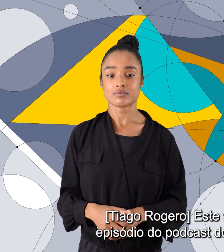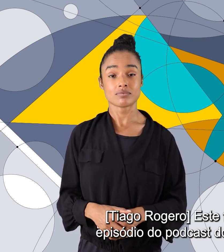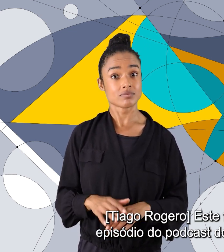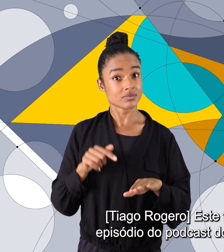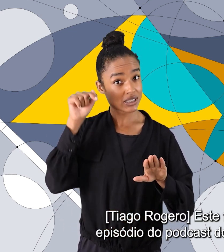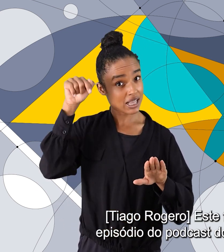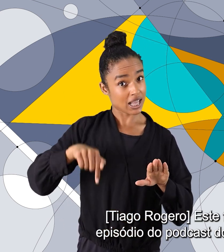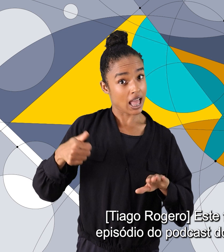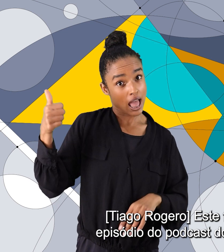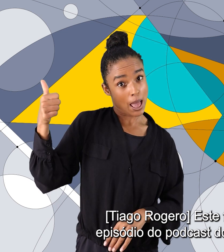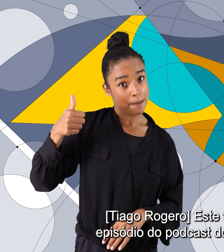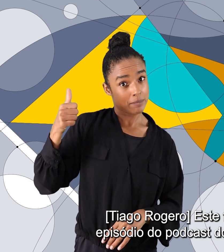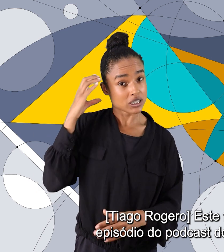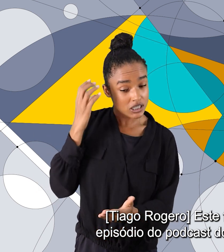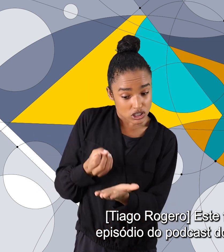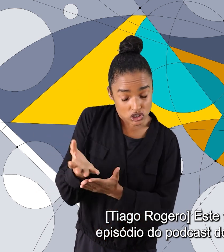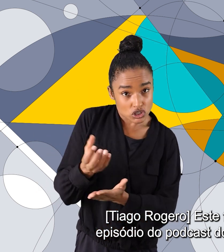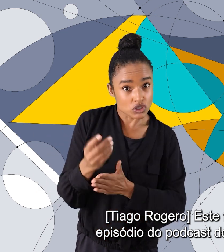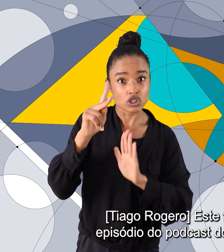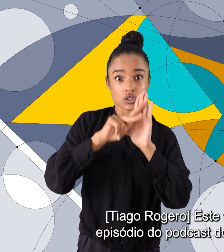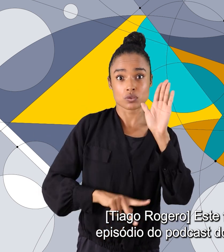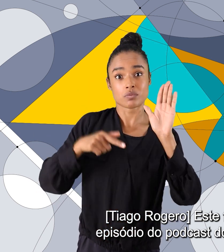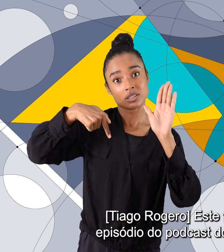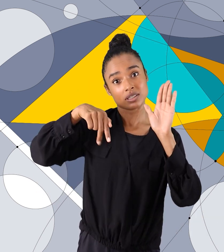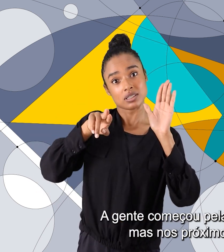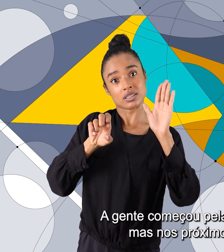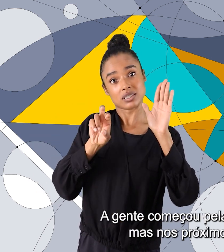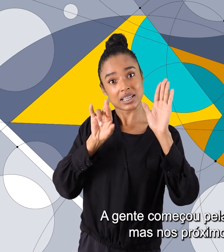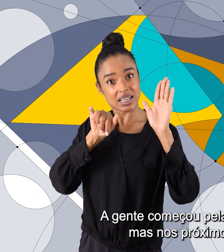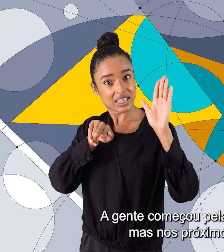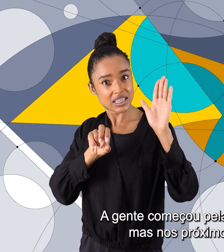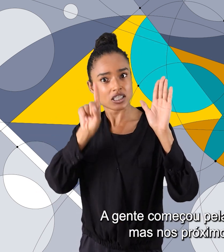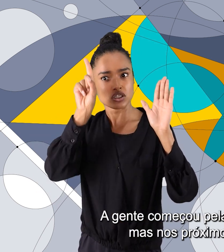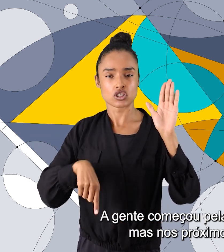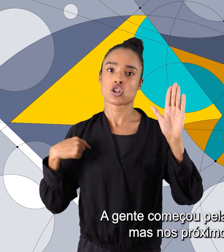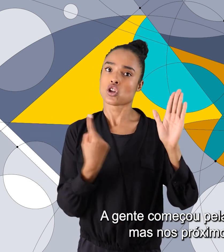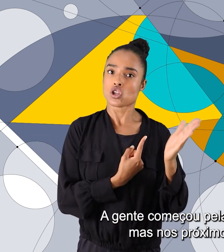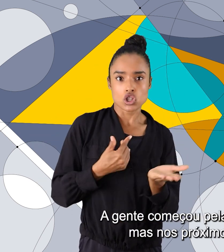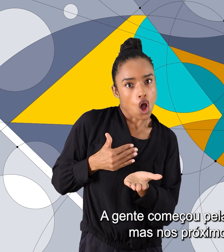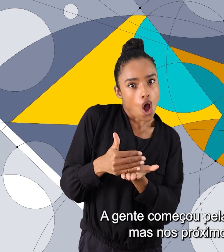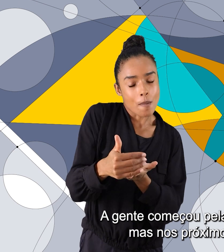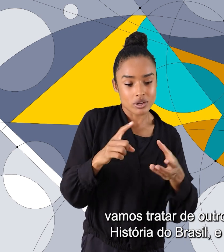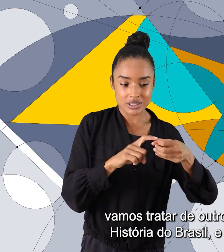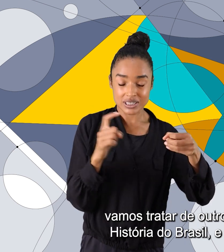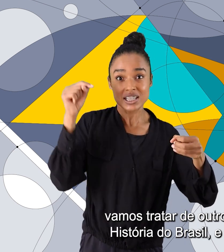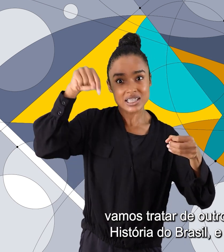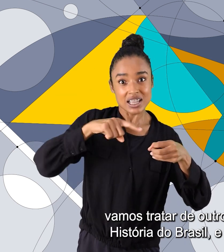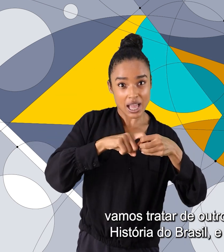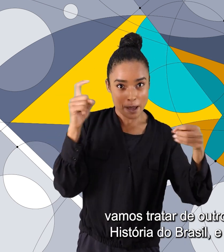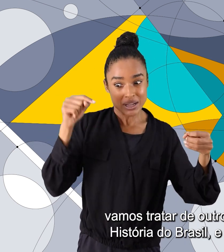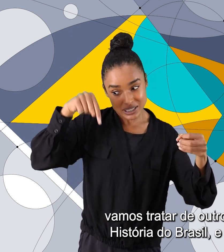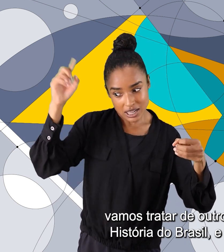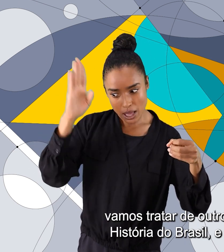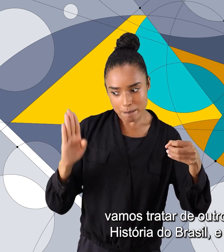Este foi só o primeiro episódio do podcast do Projeto Quirino. A gente começou pela independência, mas nos próximos episódios vamos tratar